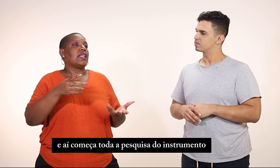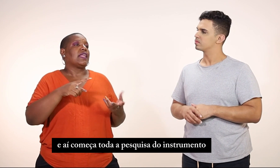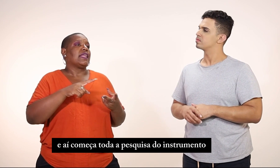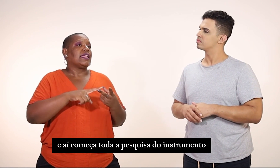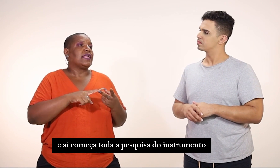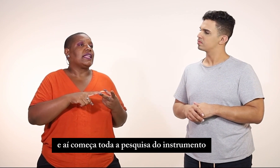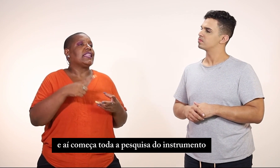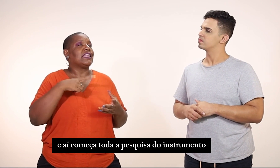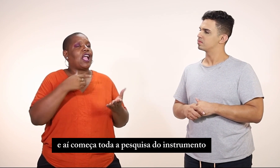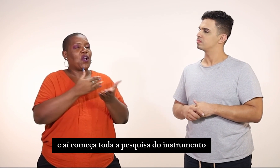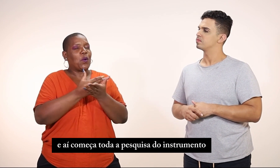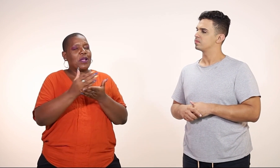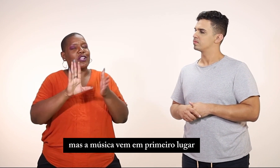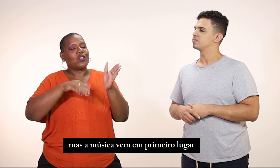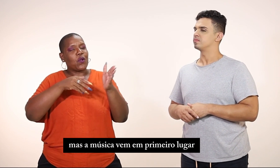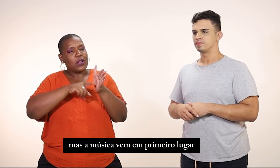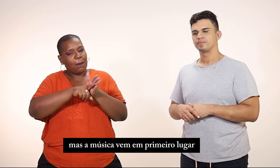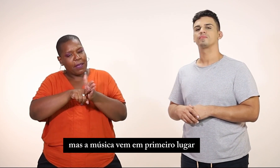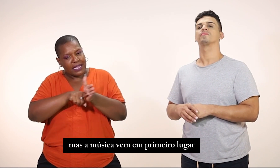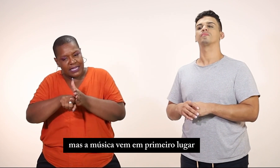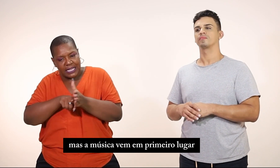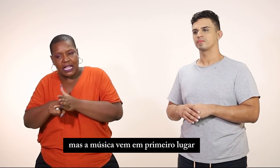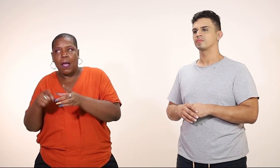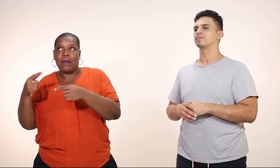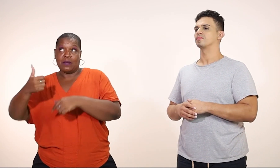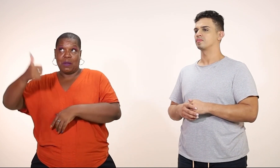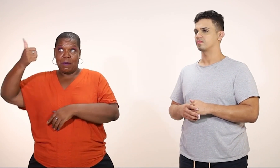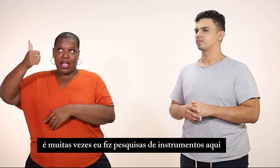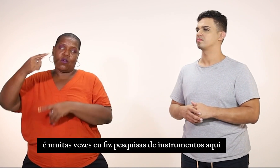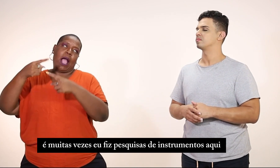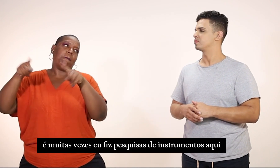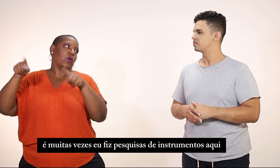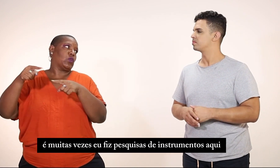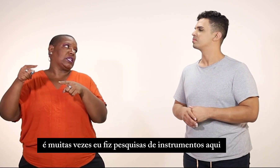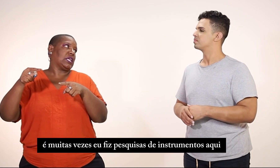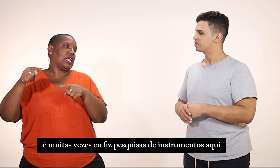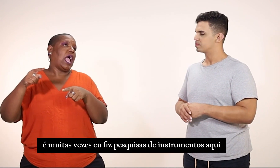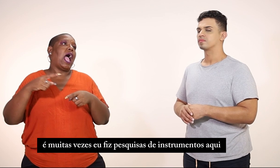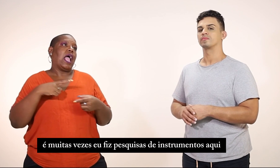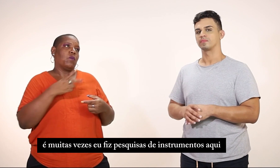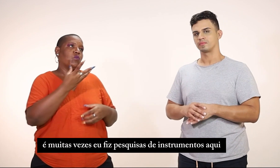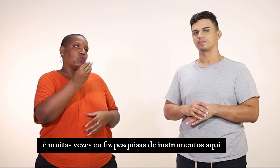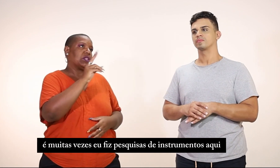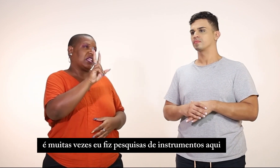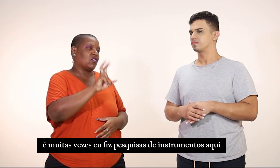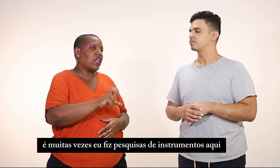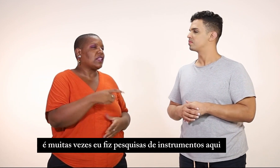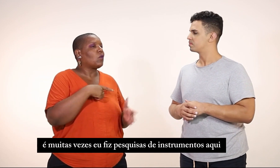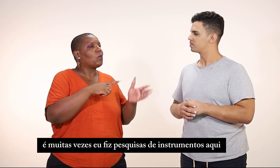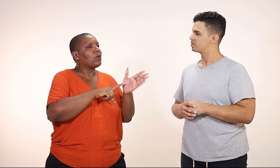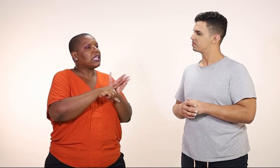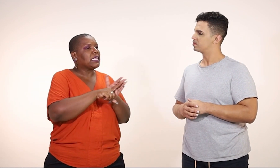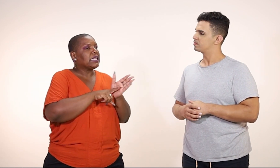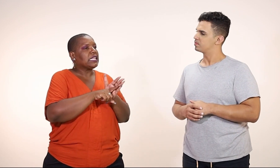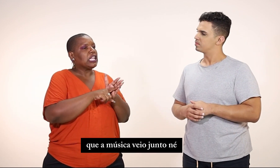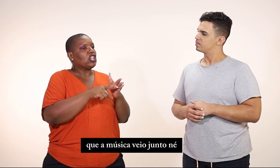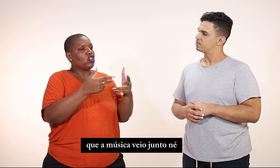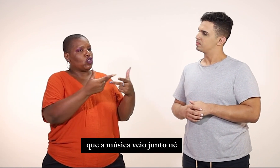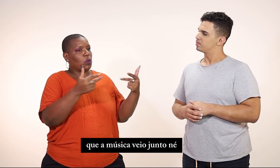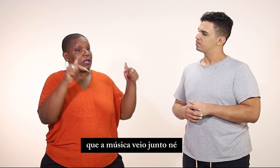toda a pesquisa do instrumento, mas a música vem em primeiro lugar. Muitas vezes eu fiz pesquisas de instrumentos aqui, que a música veio junto,